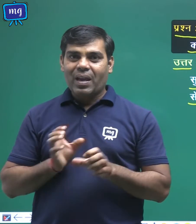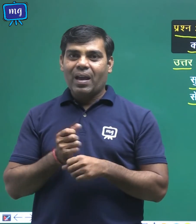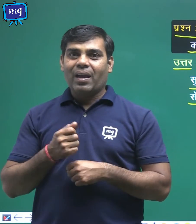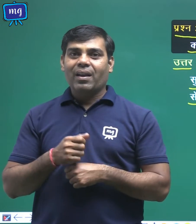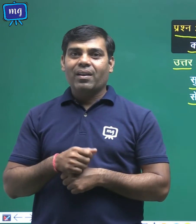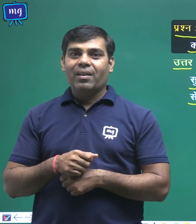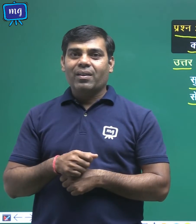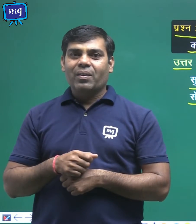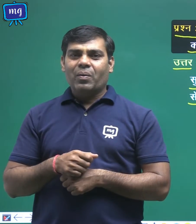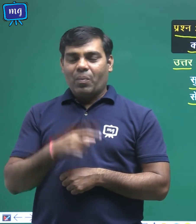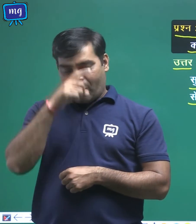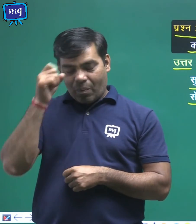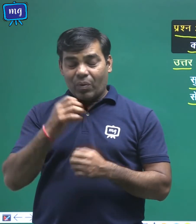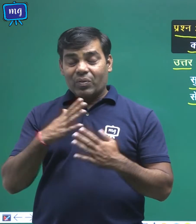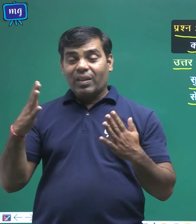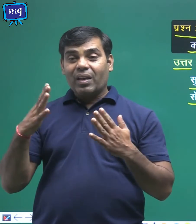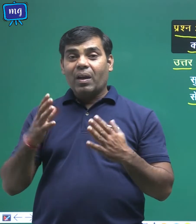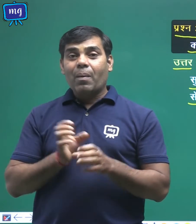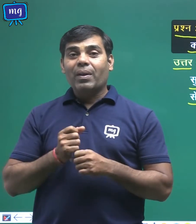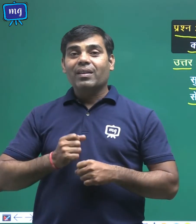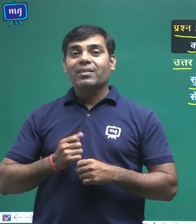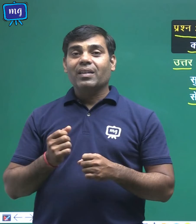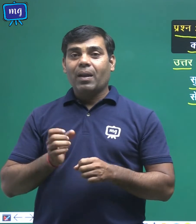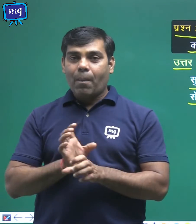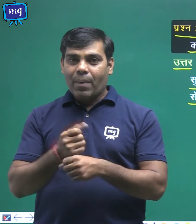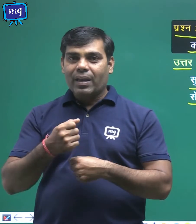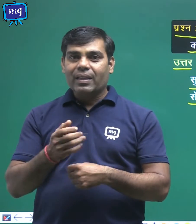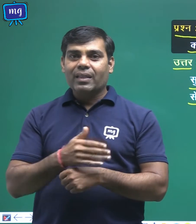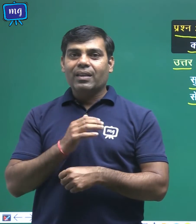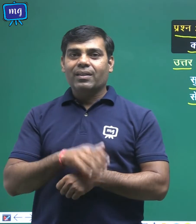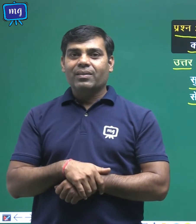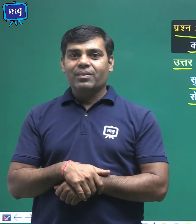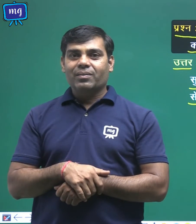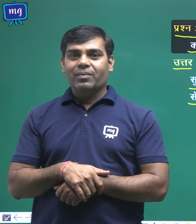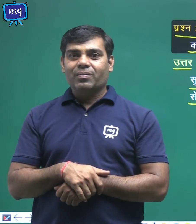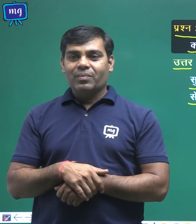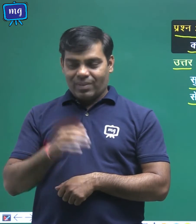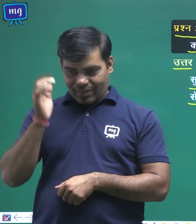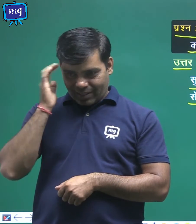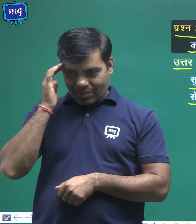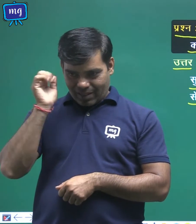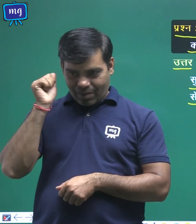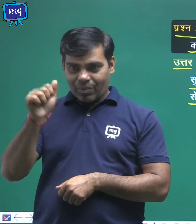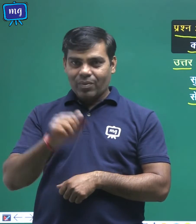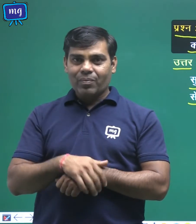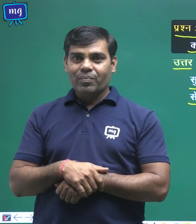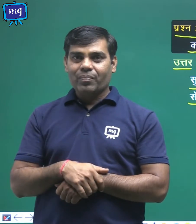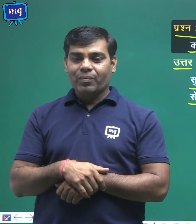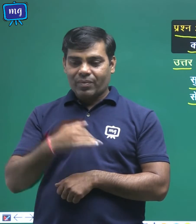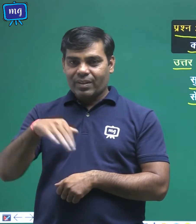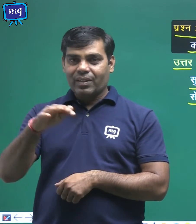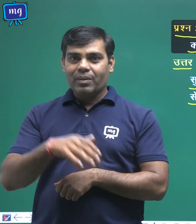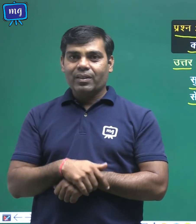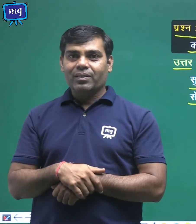मेहनत से बनाता था। समझ आया आपको? आगे